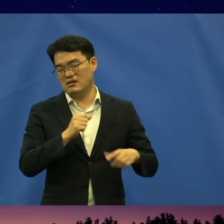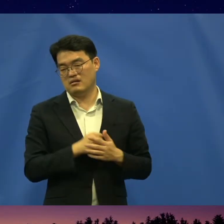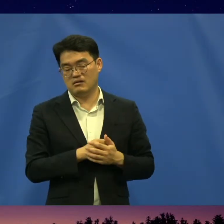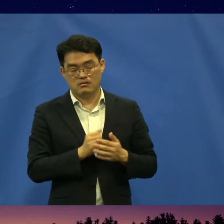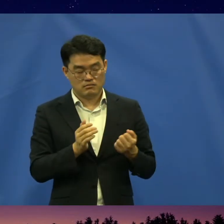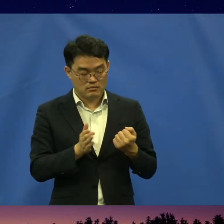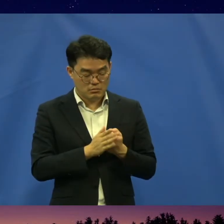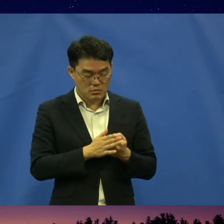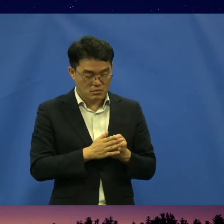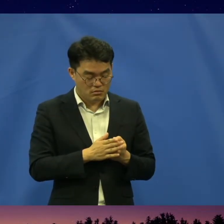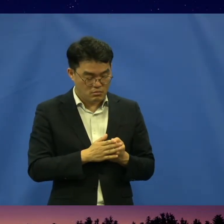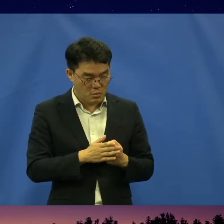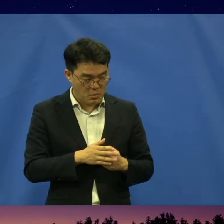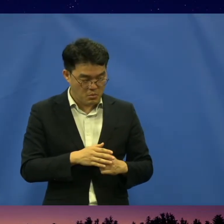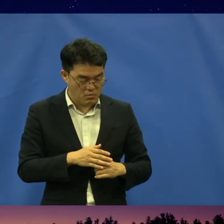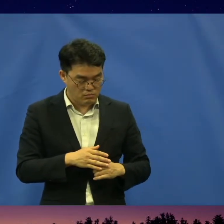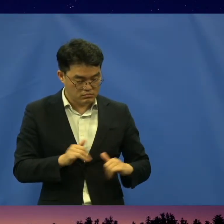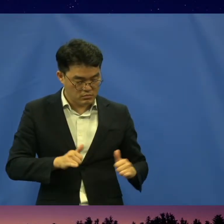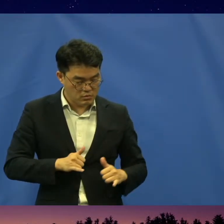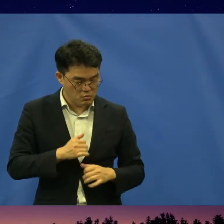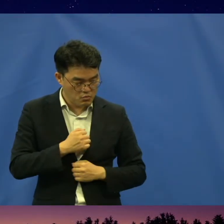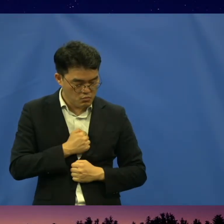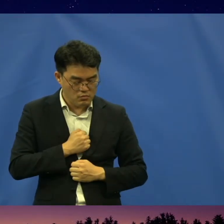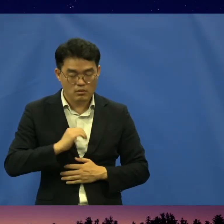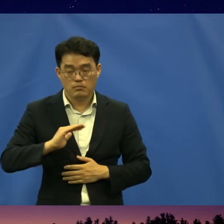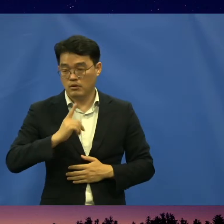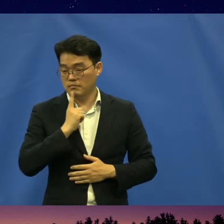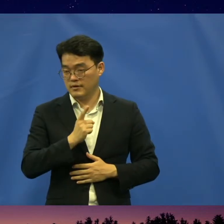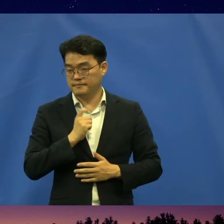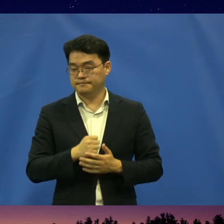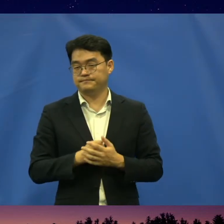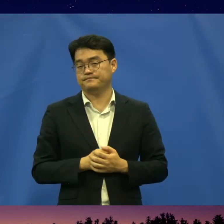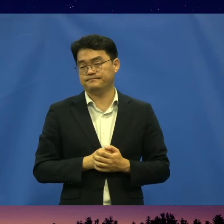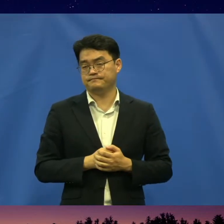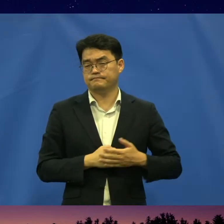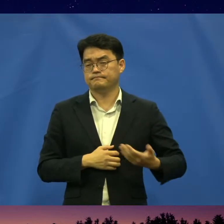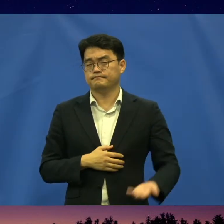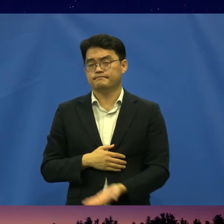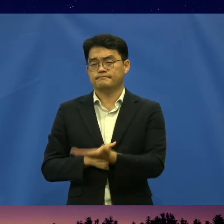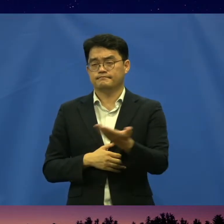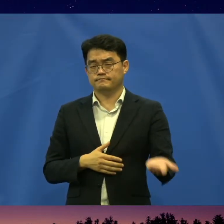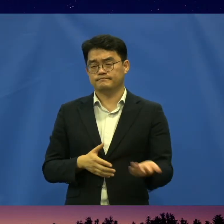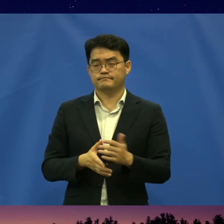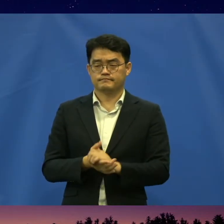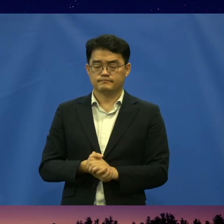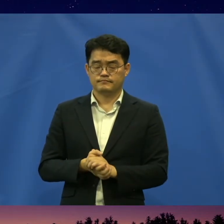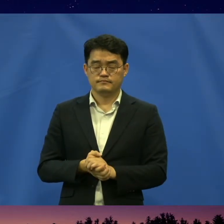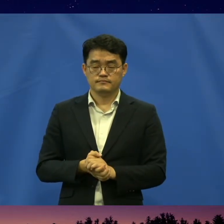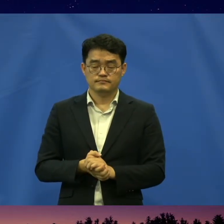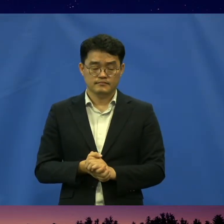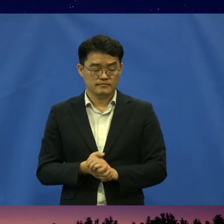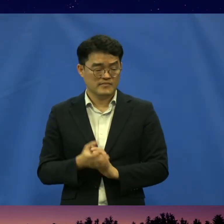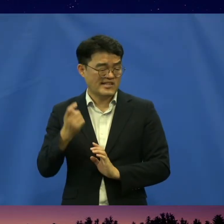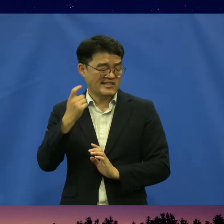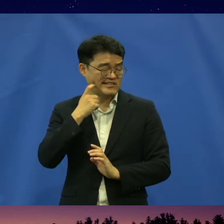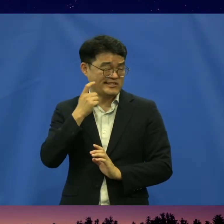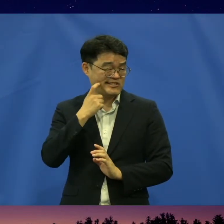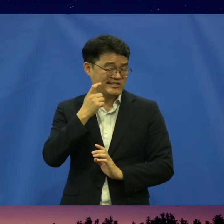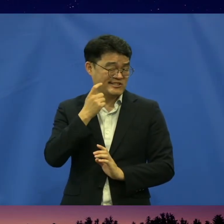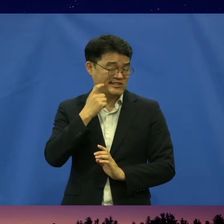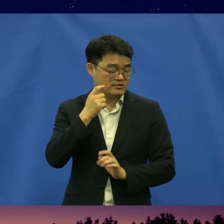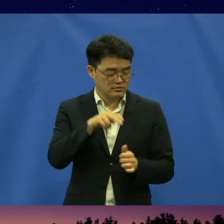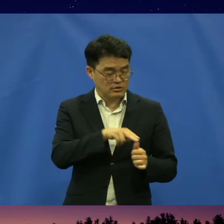이 마귀가 문명의 이기를 사용하면 거짓들을 심어놓으면 사람들은 꼼짝이 당하는 겁니다. 거짓 정보를. 고도의